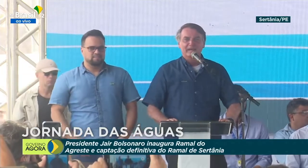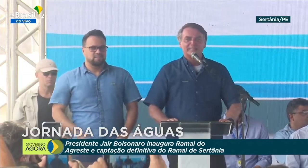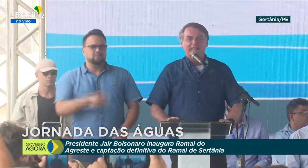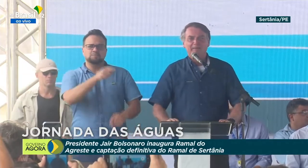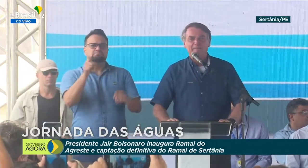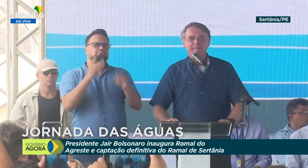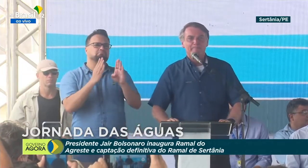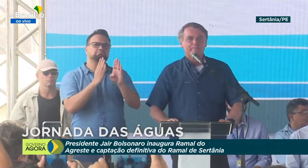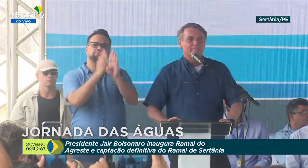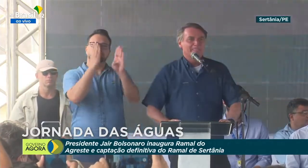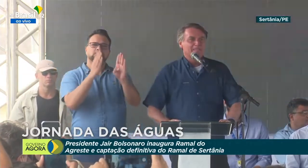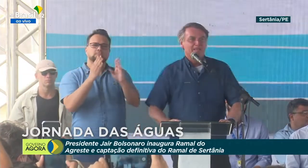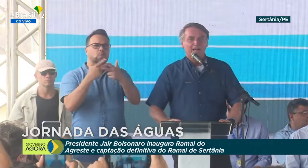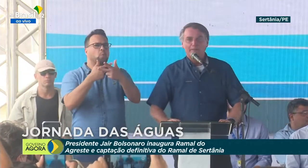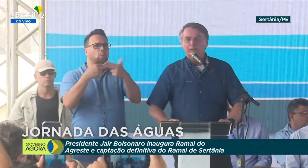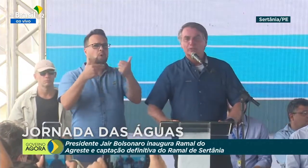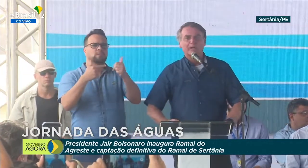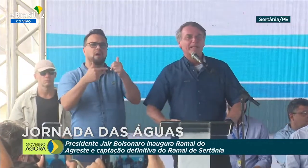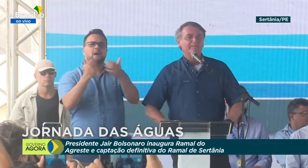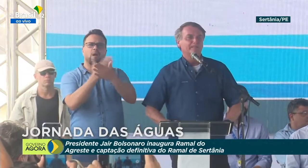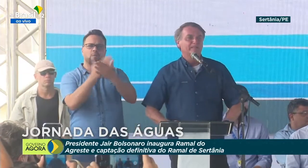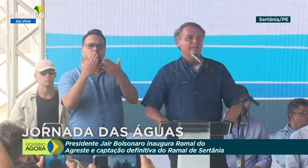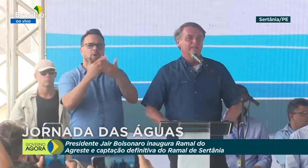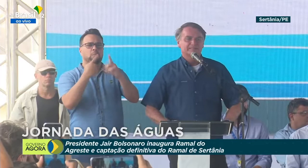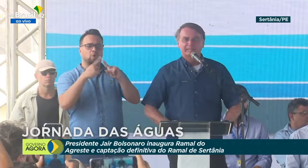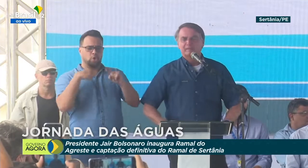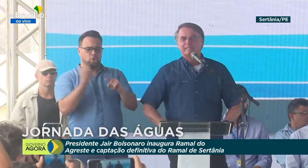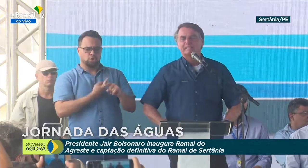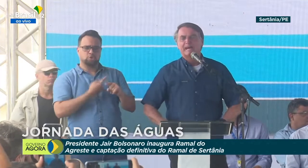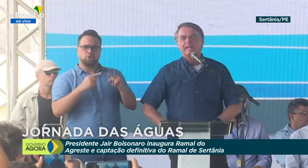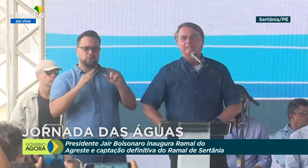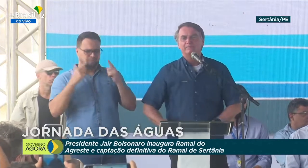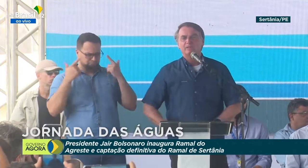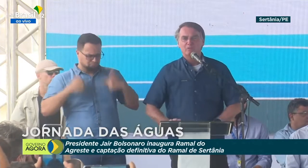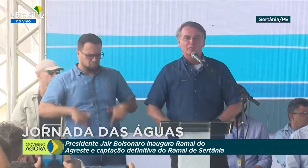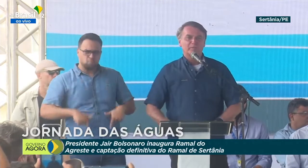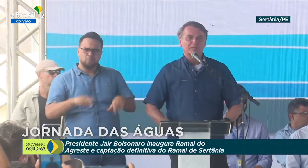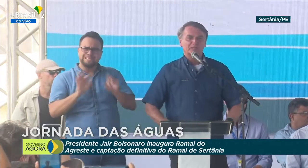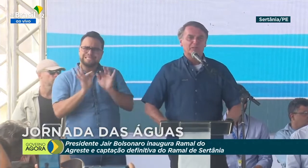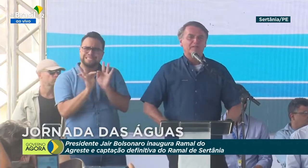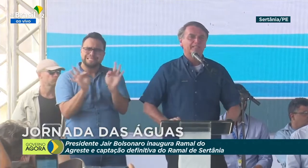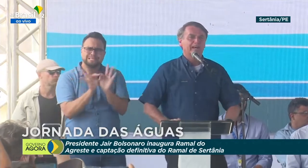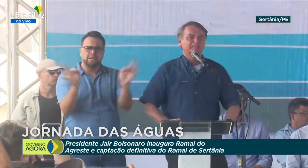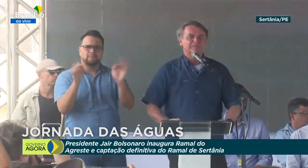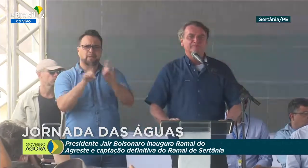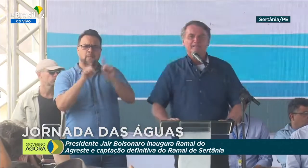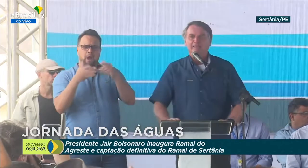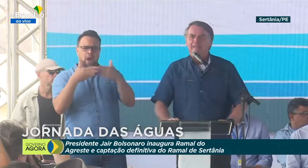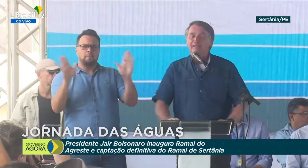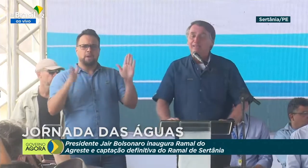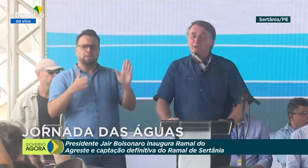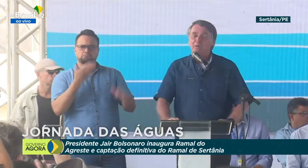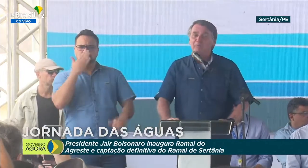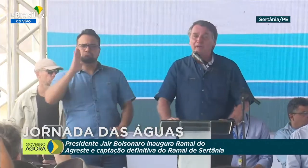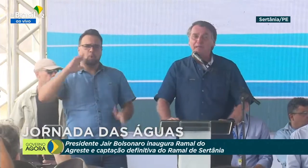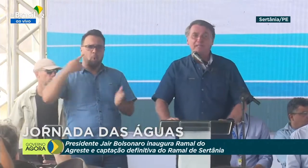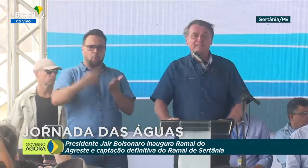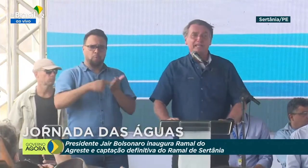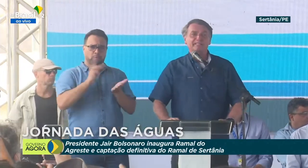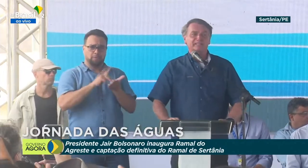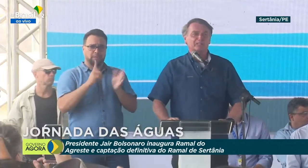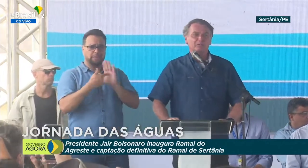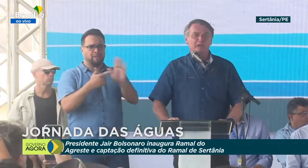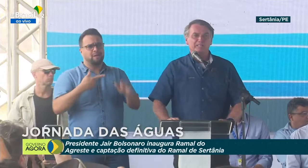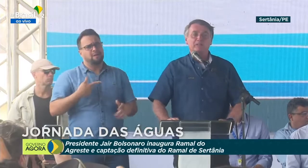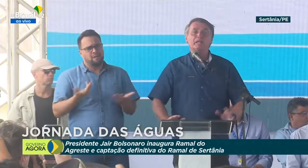Dada a nossa abertura, simplicidade e compromisso com a verdade. Eu confesso que